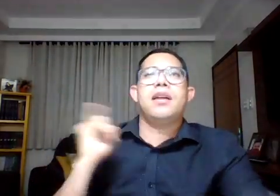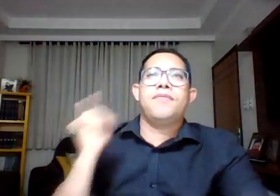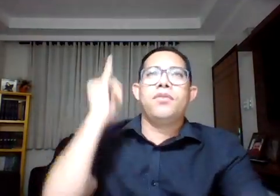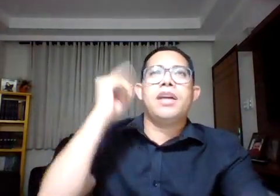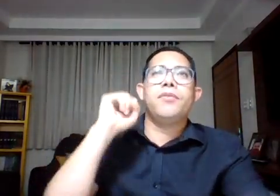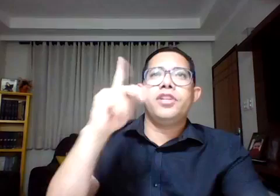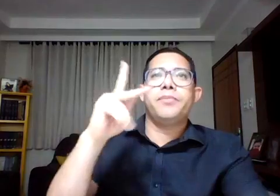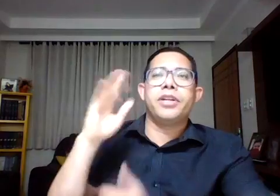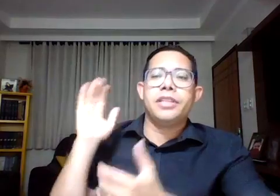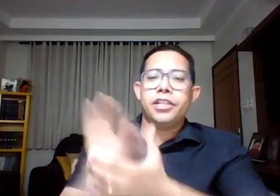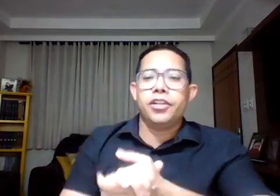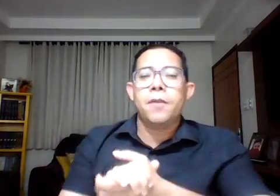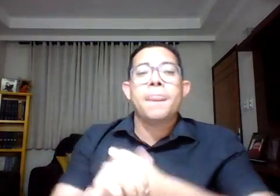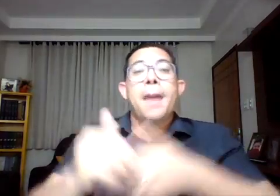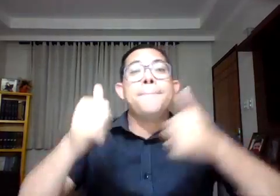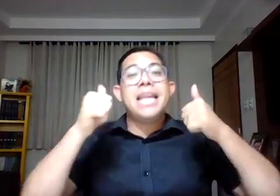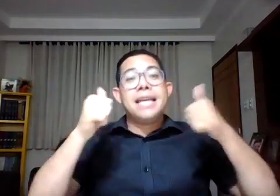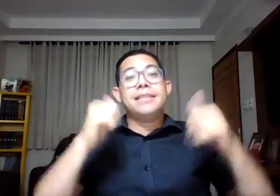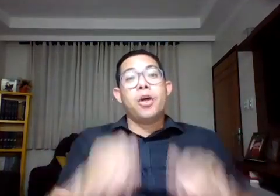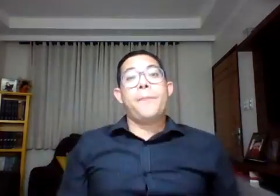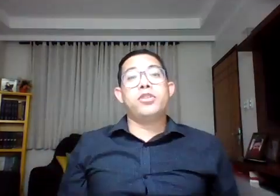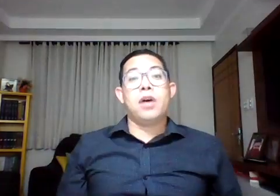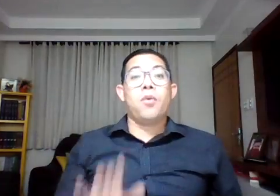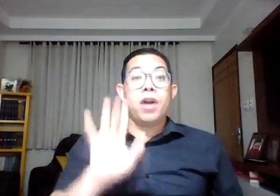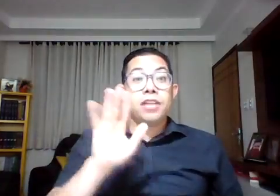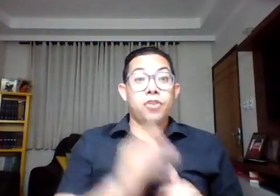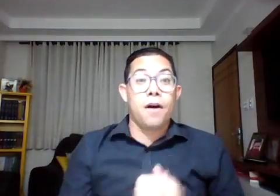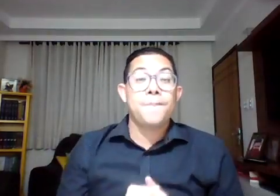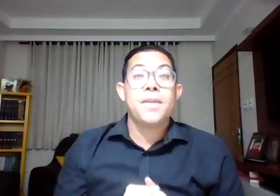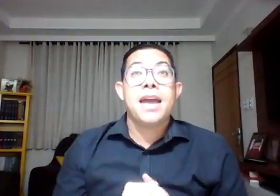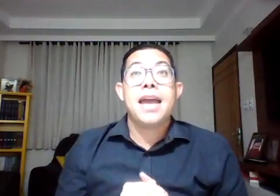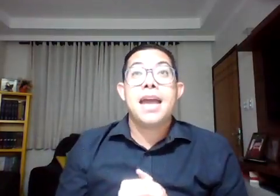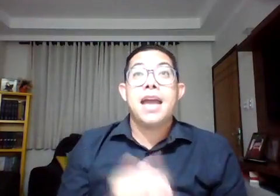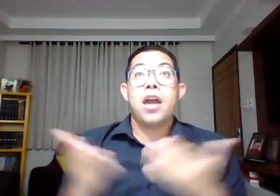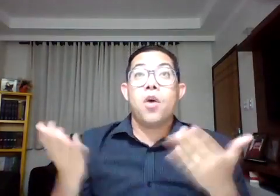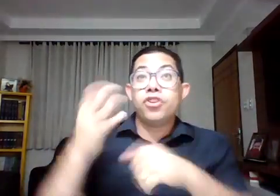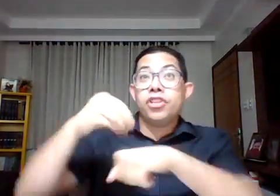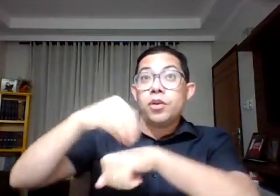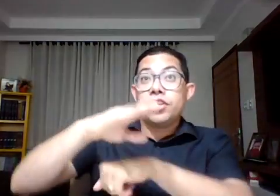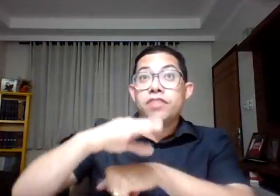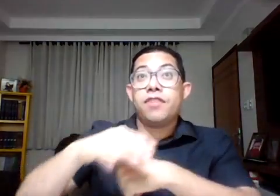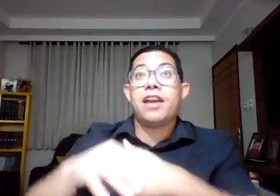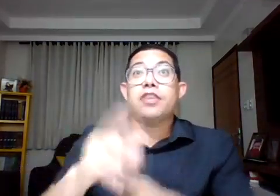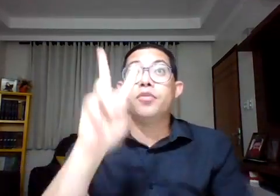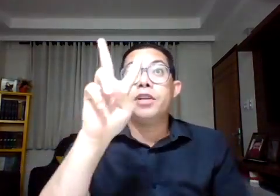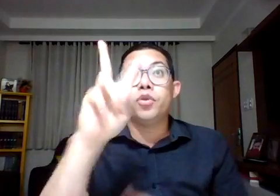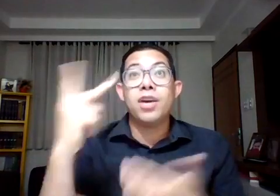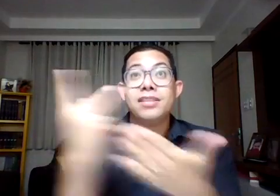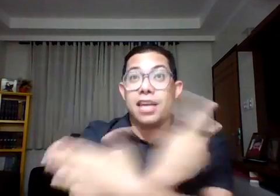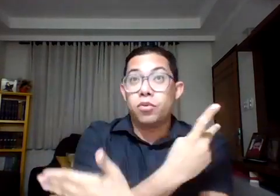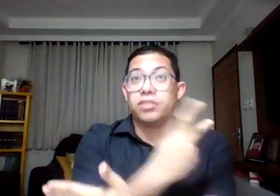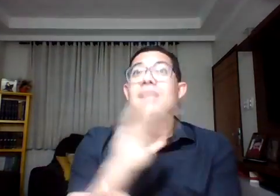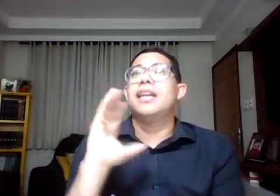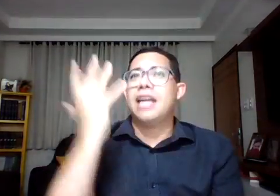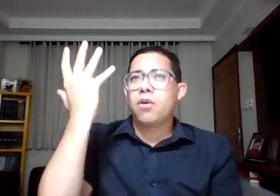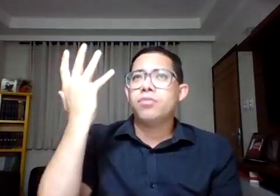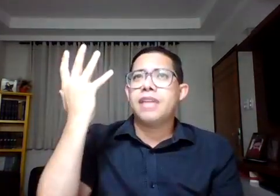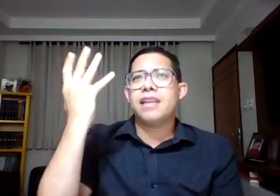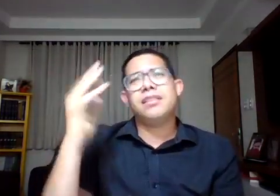falou que é muito importante. Beleza, então, pessoal. Olha só. Hoje, então, a gente vai falar sobre 2 erros que acontecem.